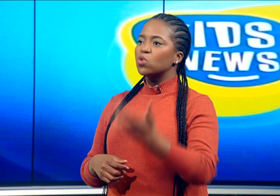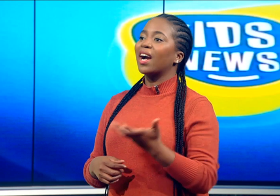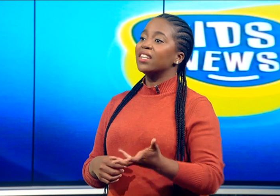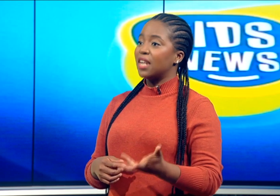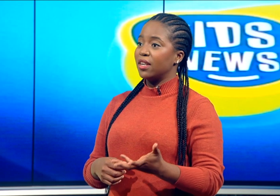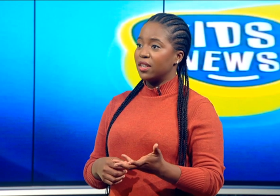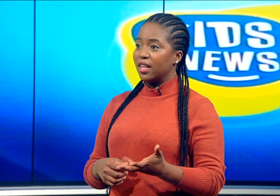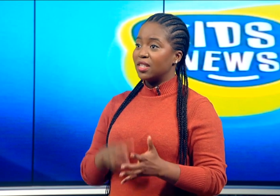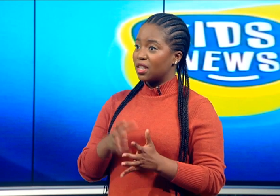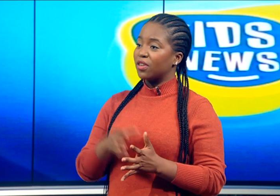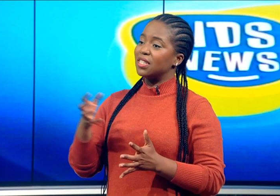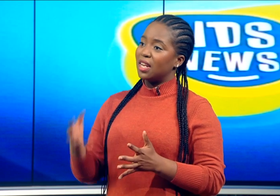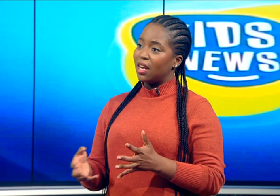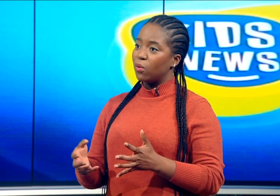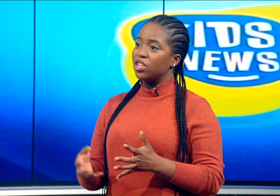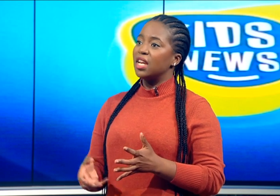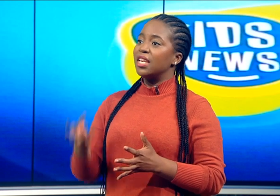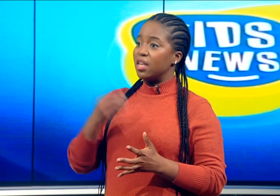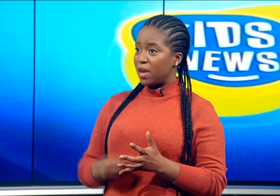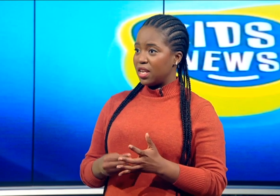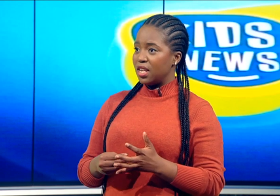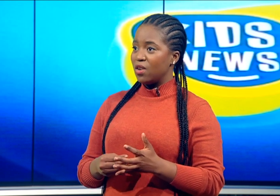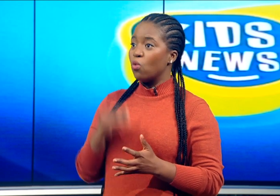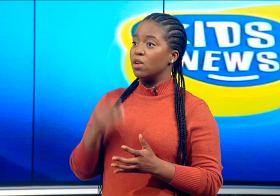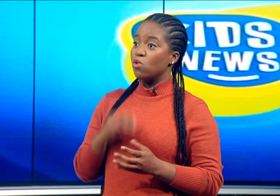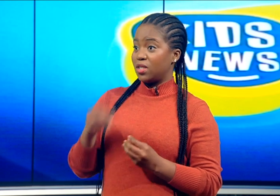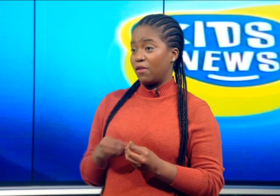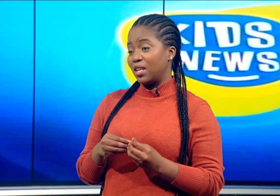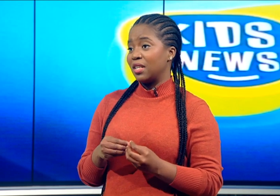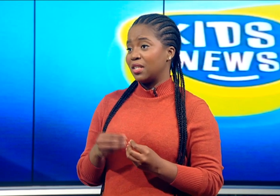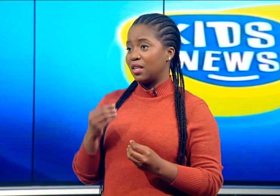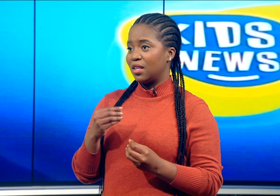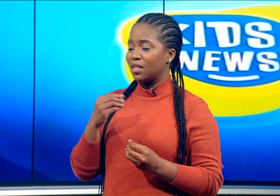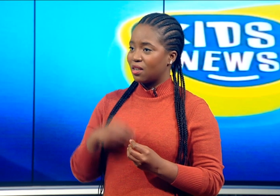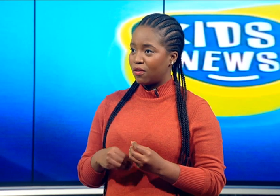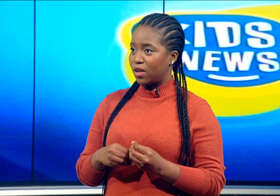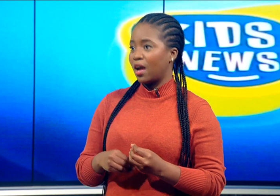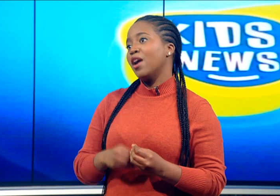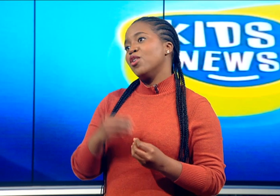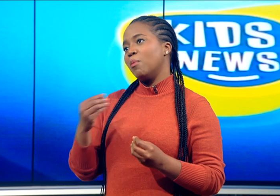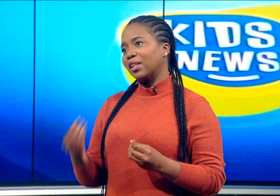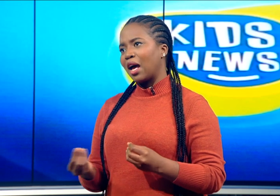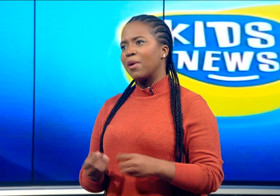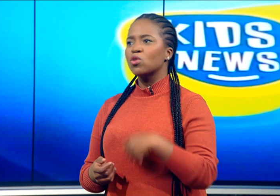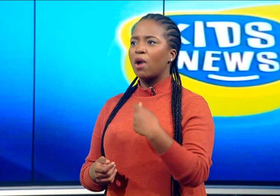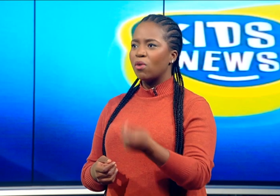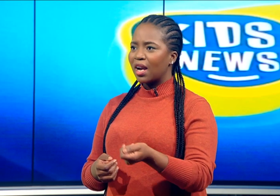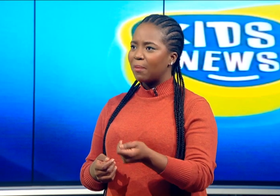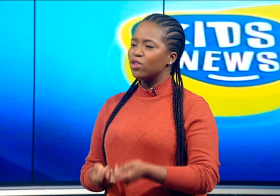bazizwa kanjani nge-South African Sign Language ibe yini ulimi lwesefe e-South Africa noma cha. Bazophawula-ke abantu